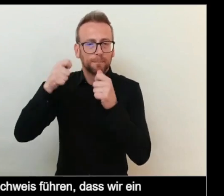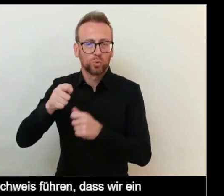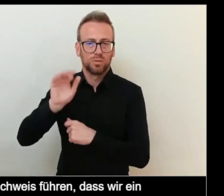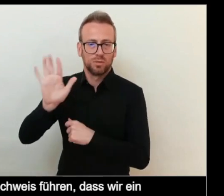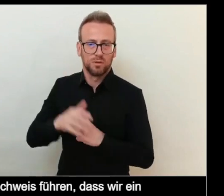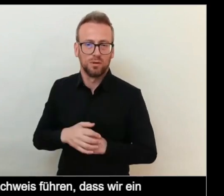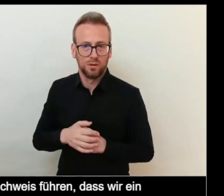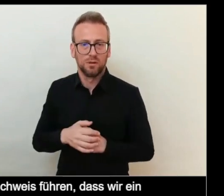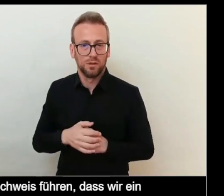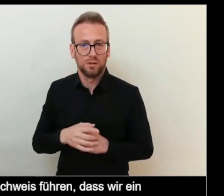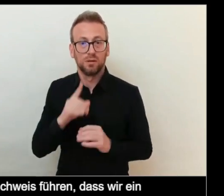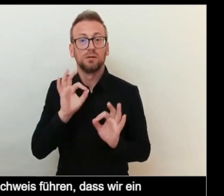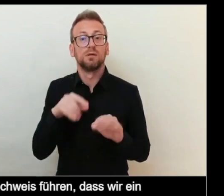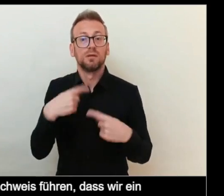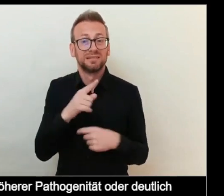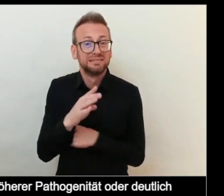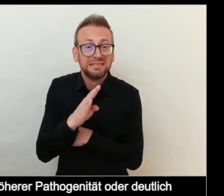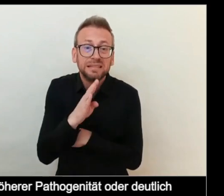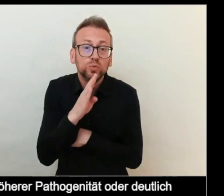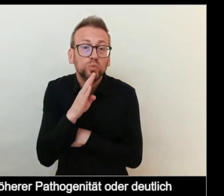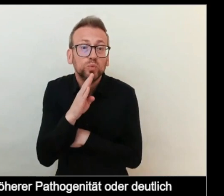Johann Osel, Süddeutsche Zeitung.